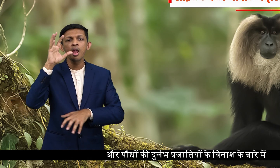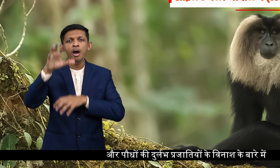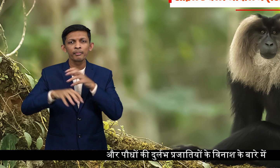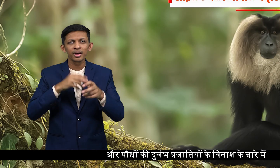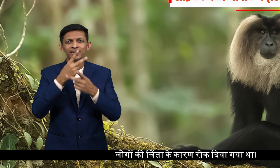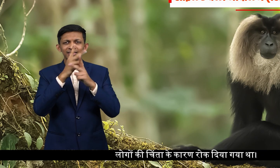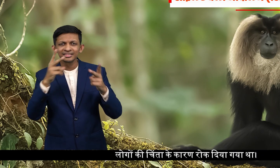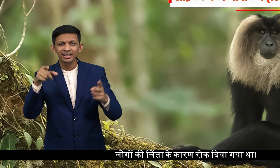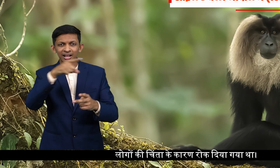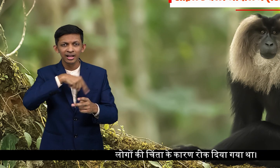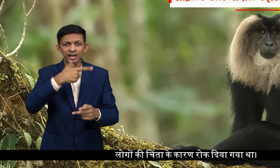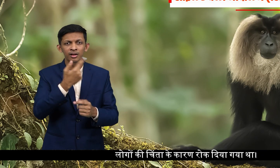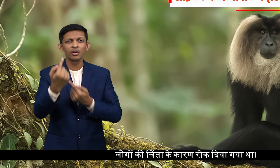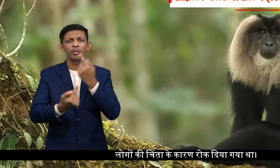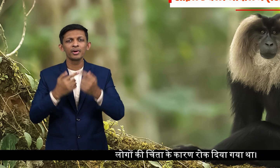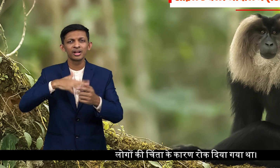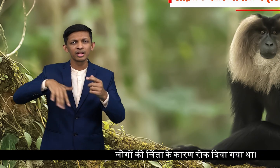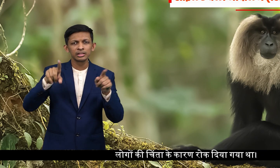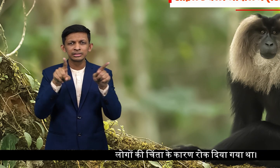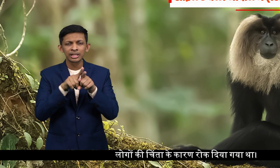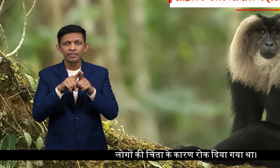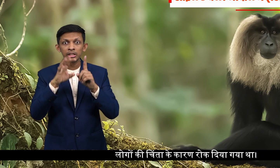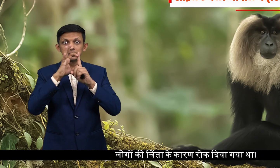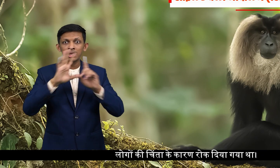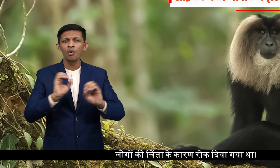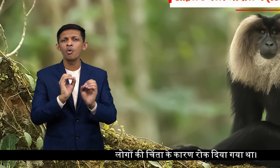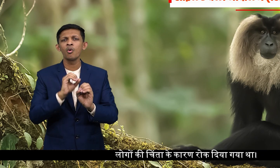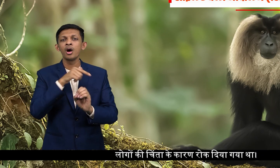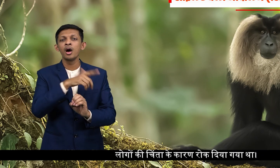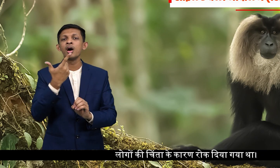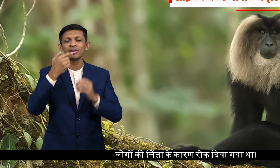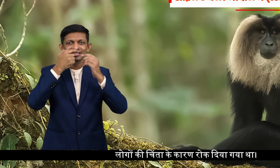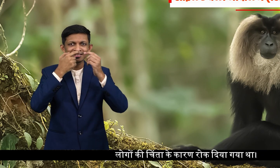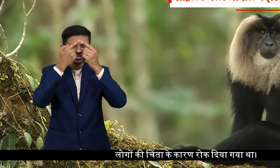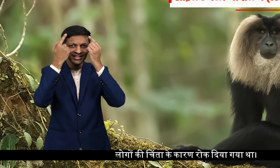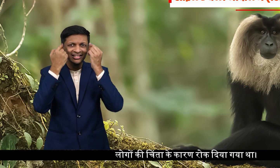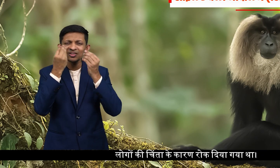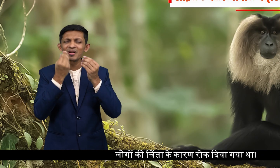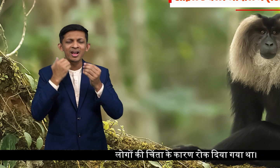में लोगों की चिंता के कारण रोक दिया गया था।